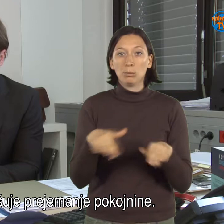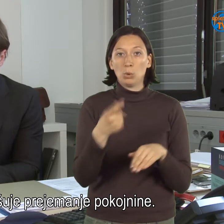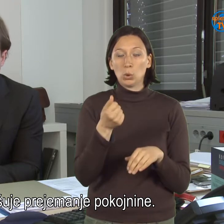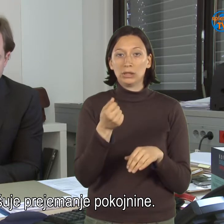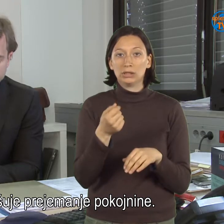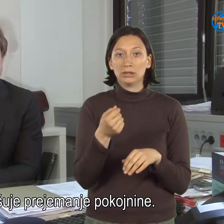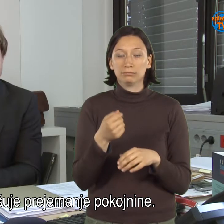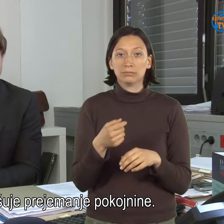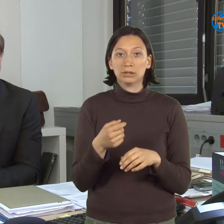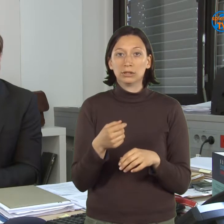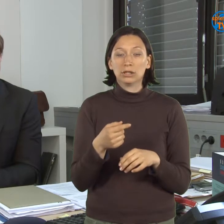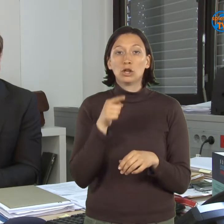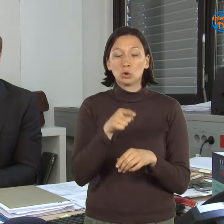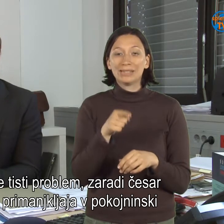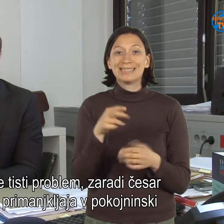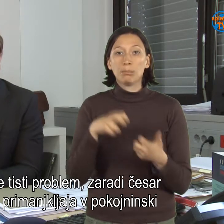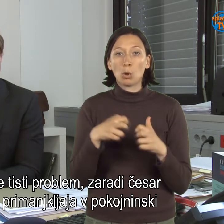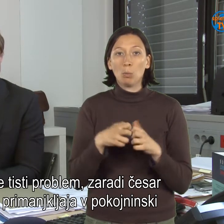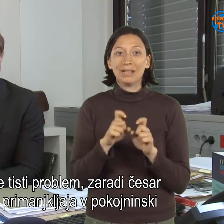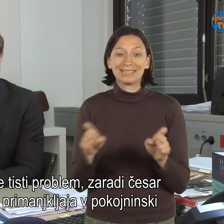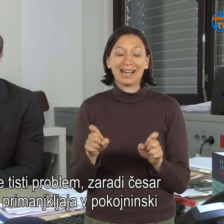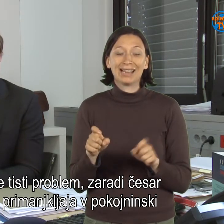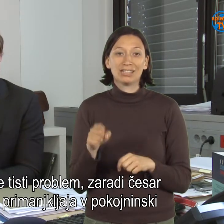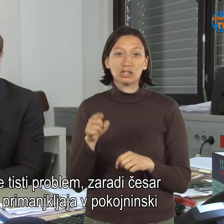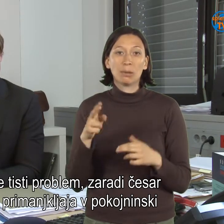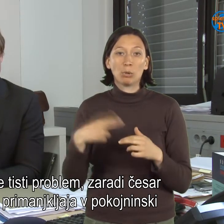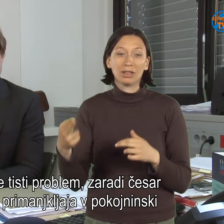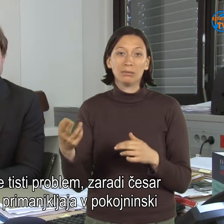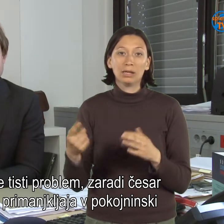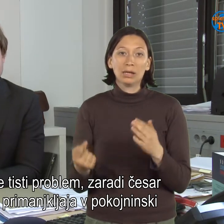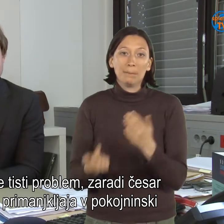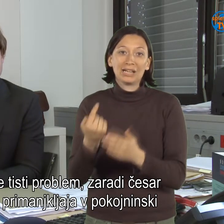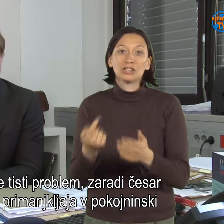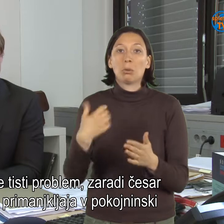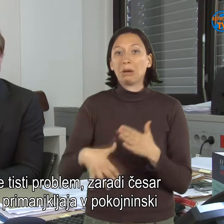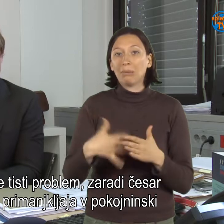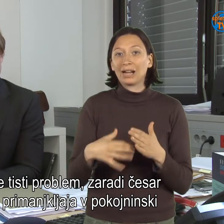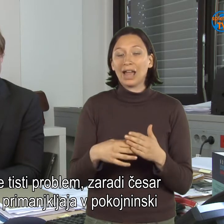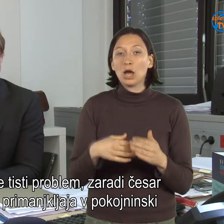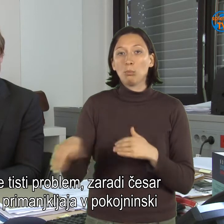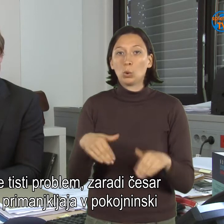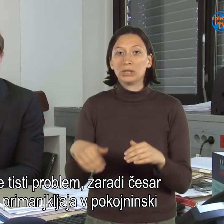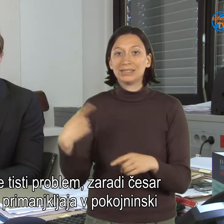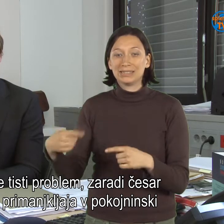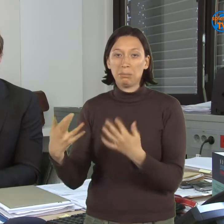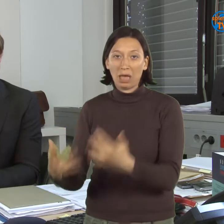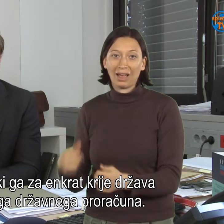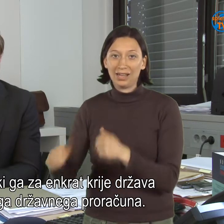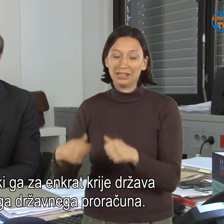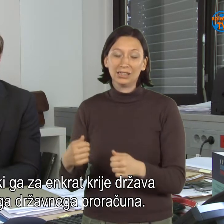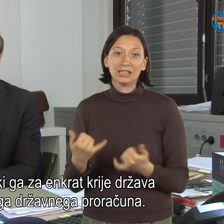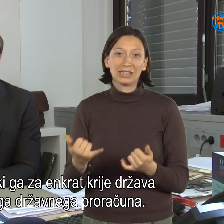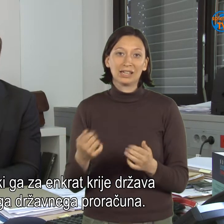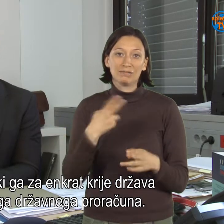prejemanje pokojnine. Dobro, in ravno to je tisti problem, zaradi česar potem prihaja do primanjkljaja v pokojninski blagajni, ki ga pa